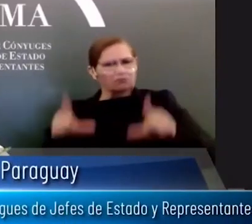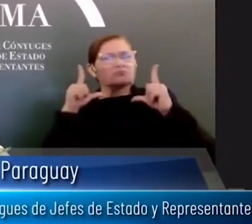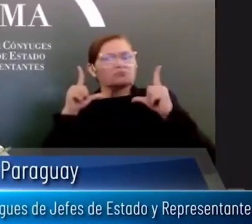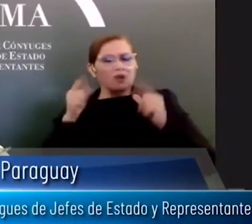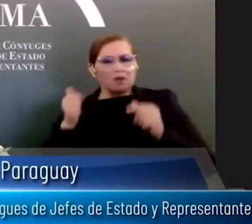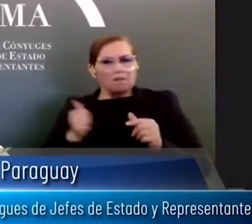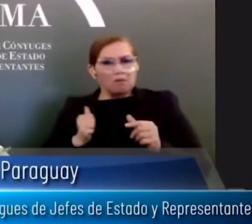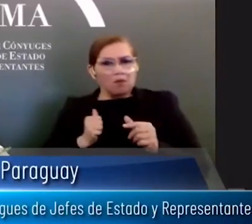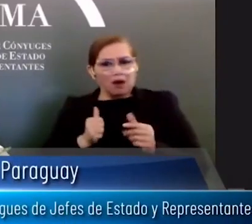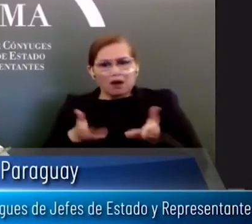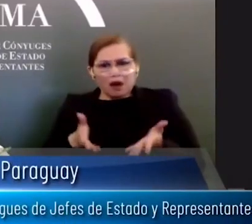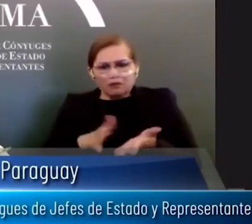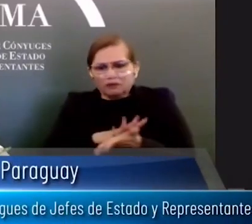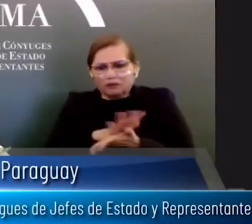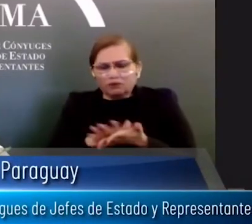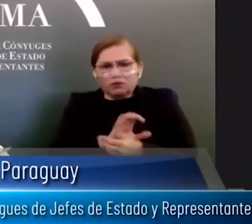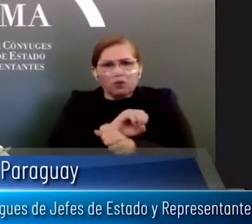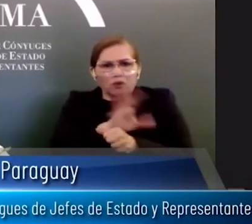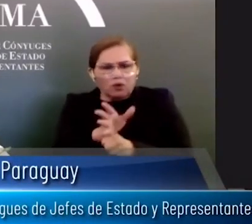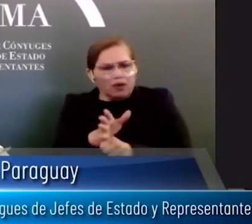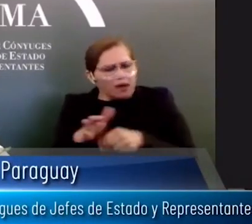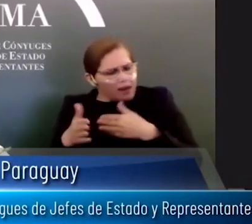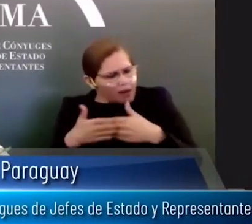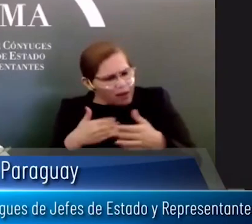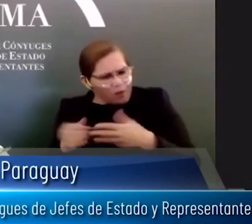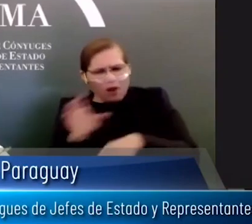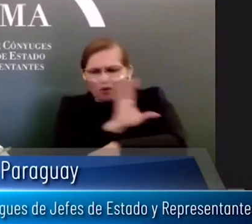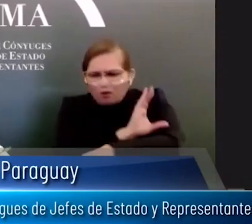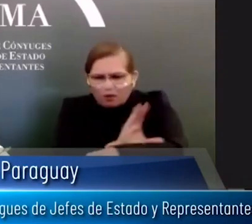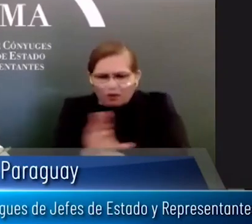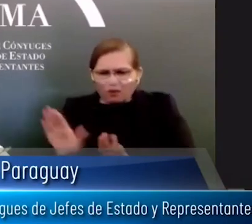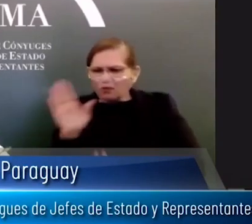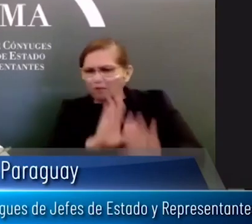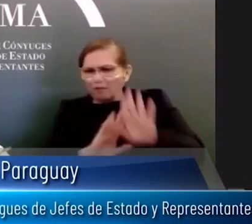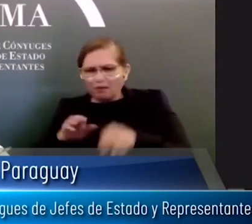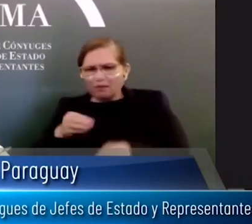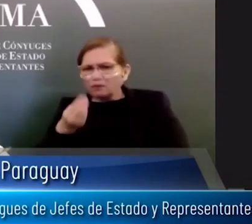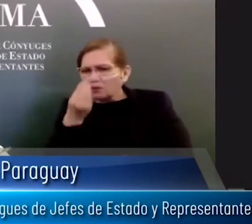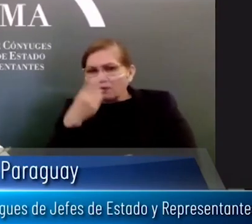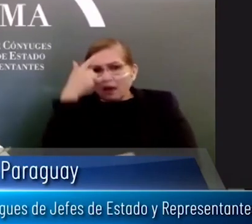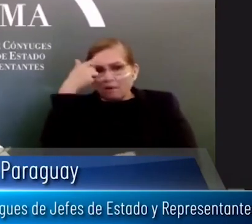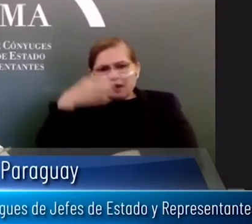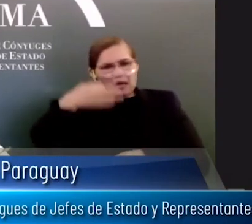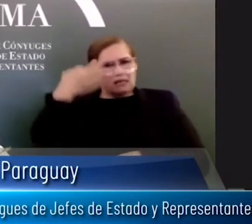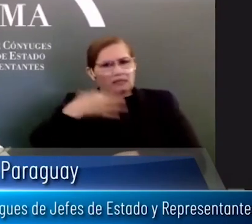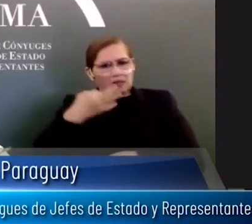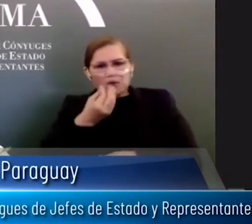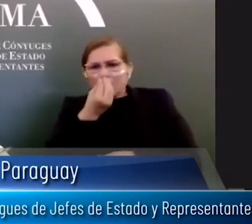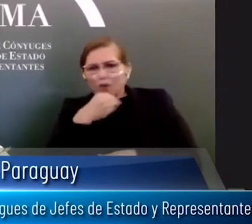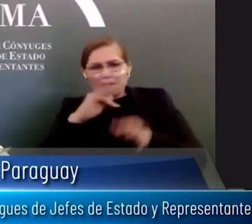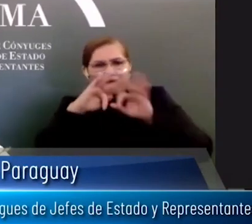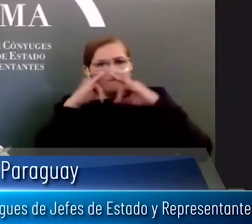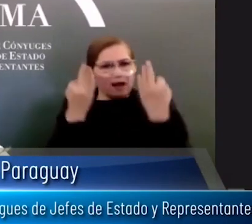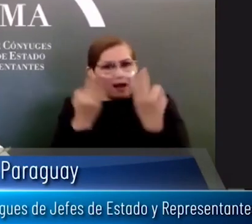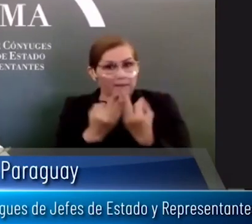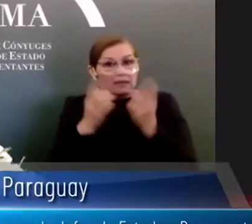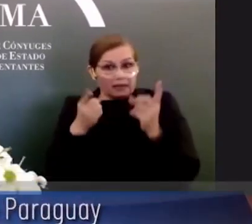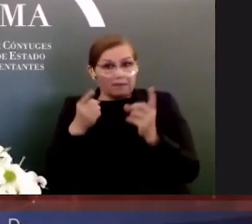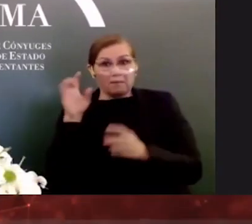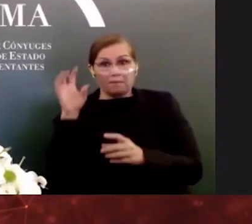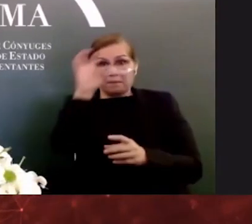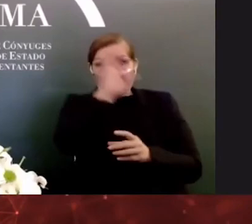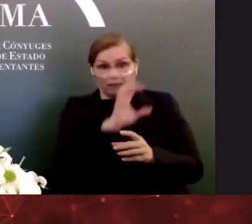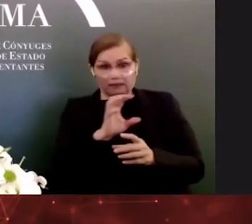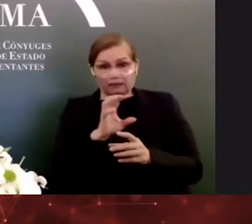que durante la pandemia continuaron produciendo alimentos para la seguridad alimentaria de sus familias y de nuestros